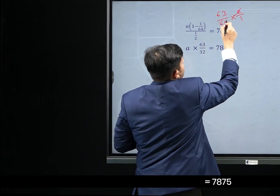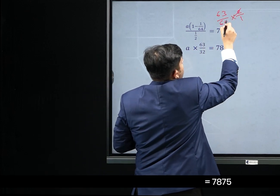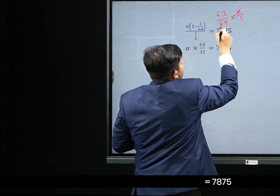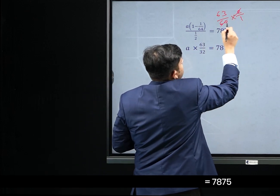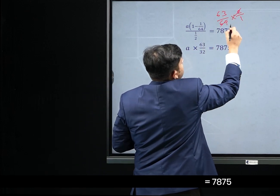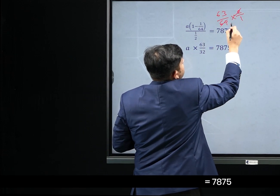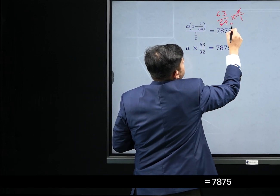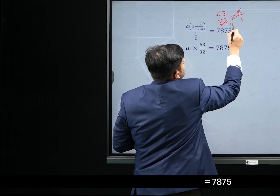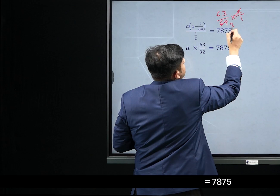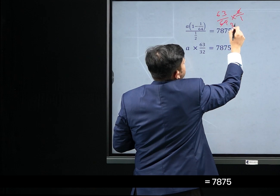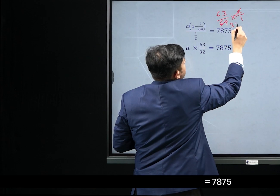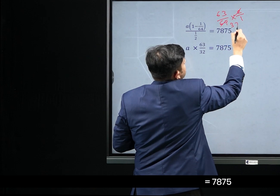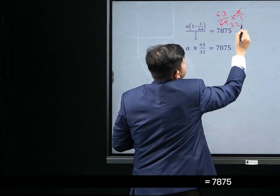7875.